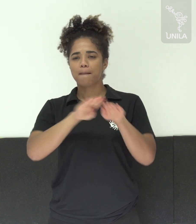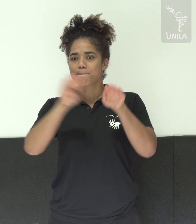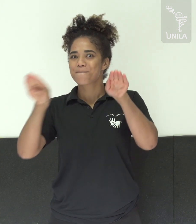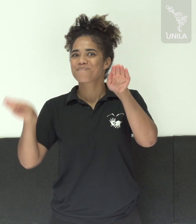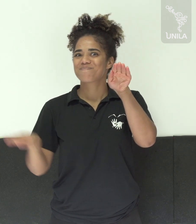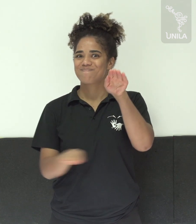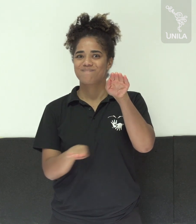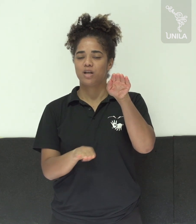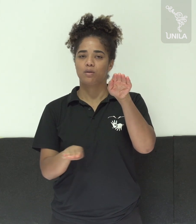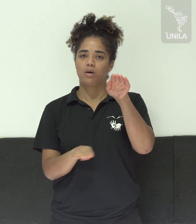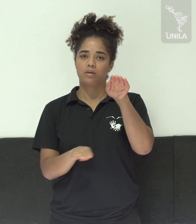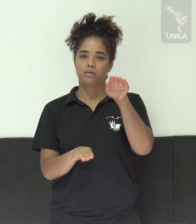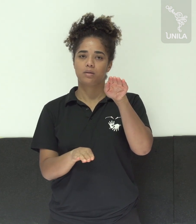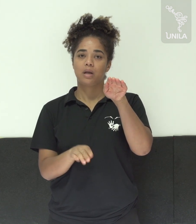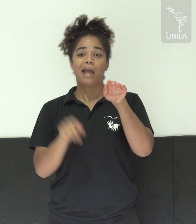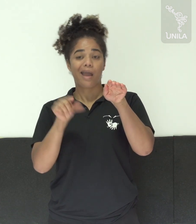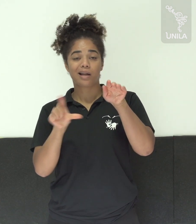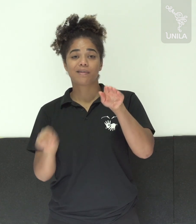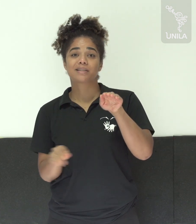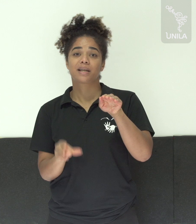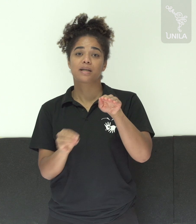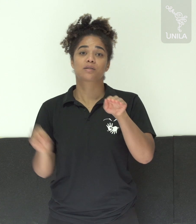preencher ao critério inicial.